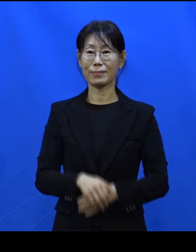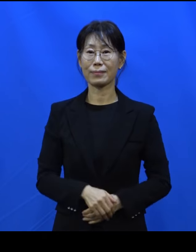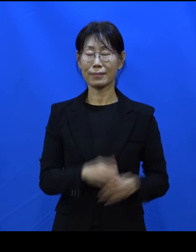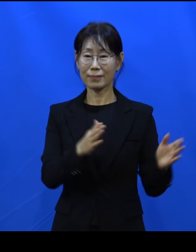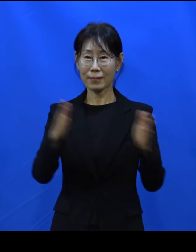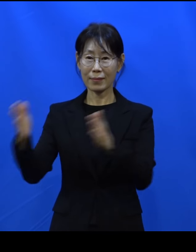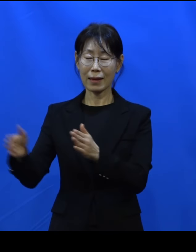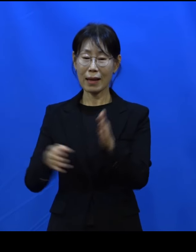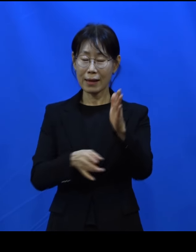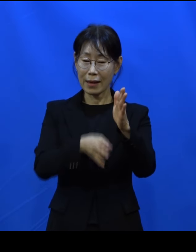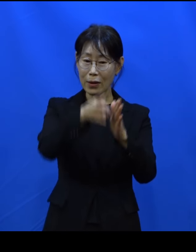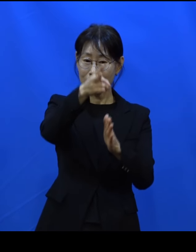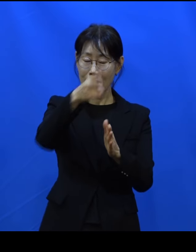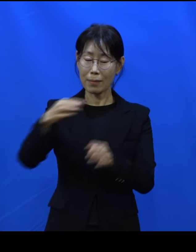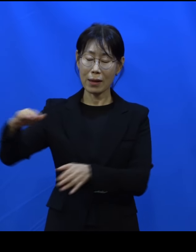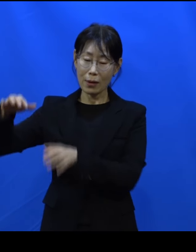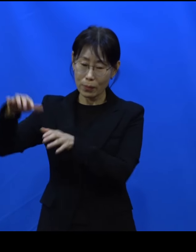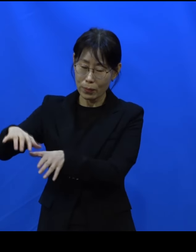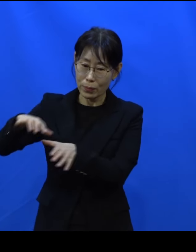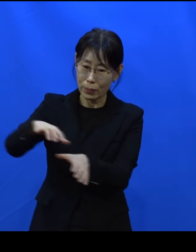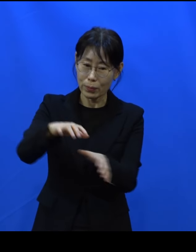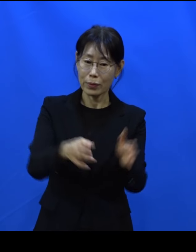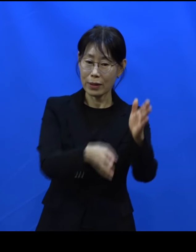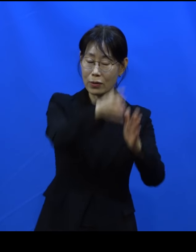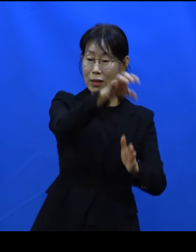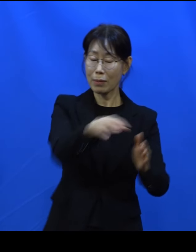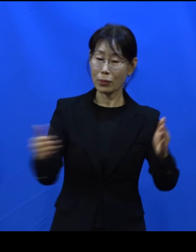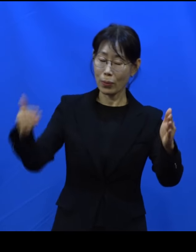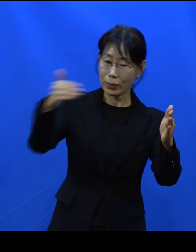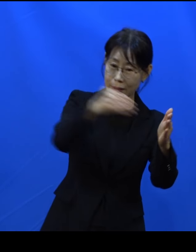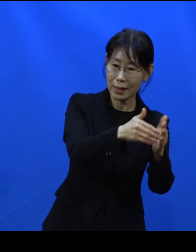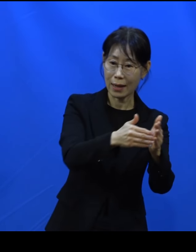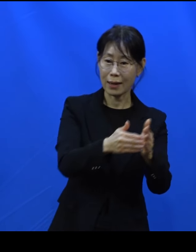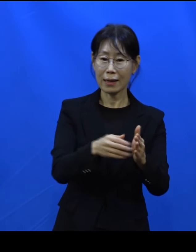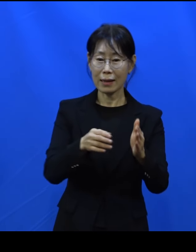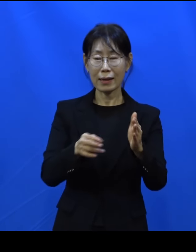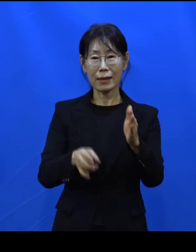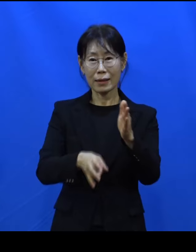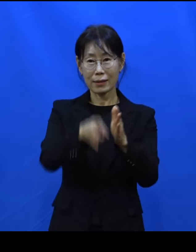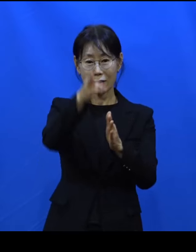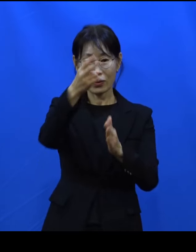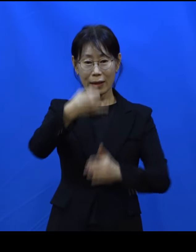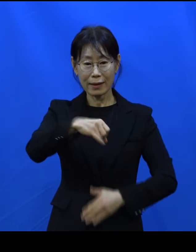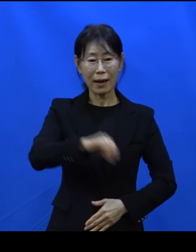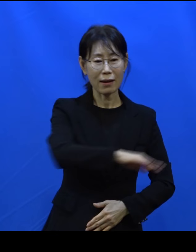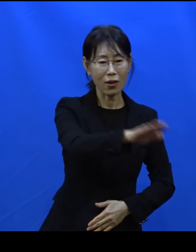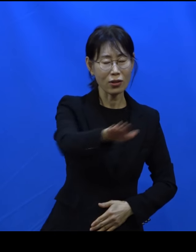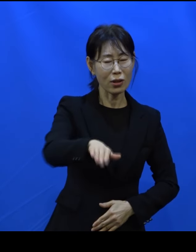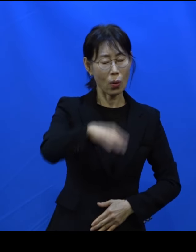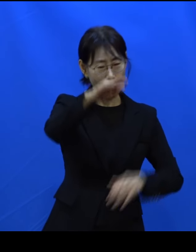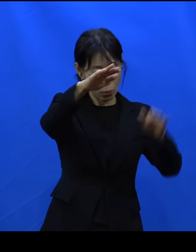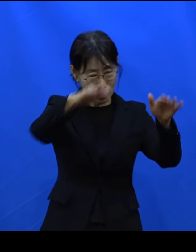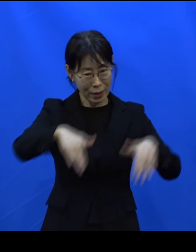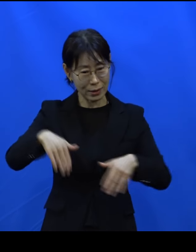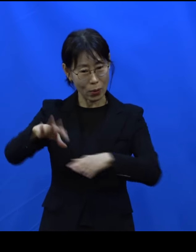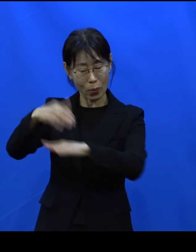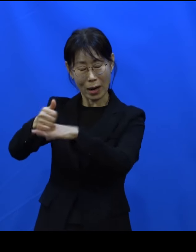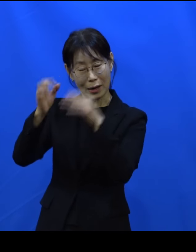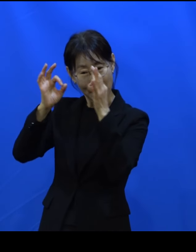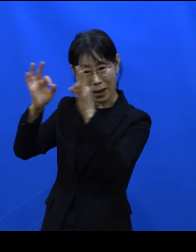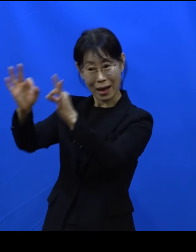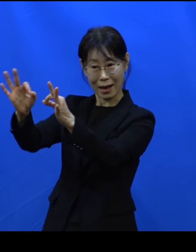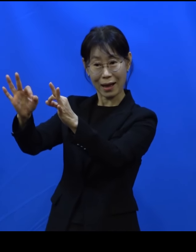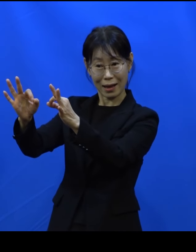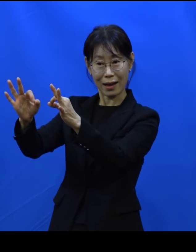예루살렘에 도착합니다. 11절, 시온의 딸들아 나와서 솔로몬 왕을 보라. 혼인날 마음이